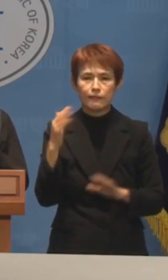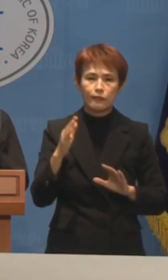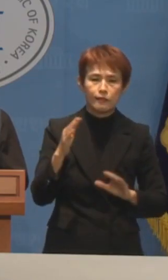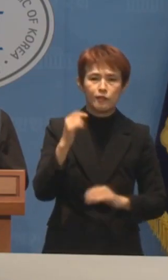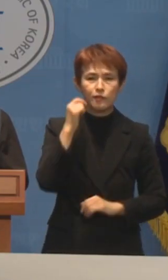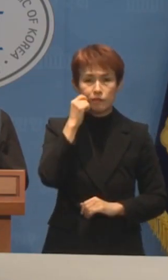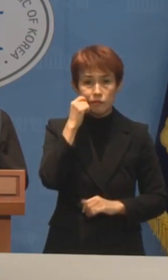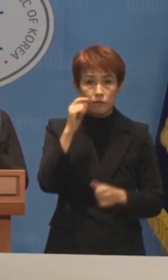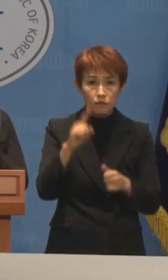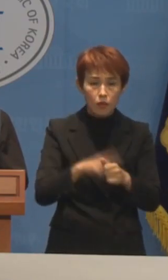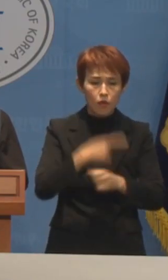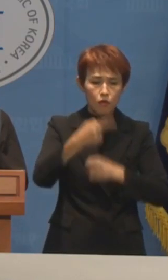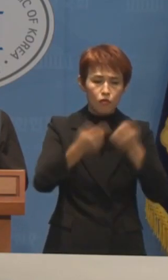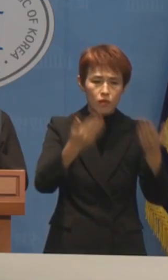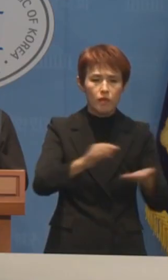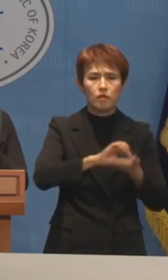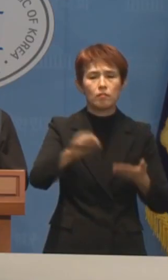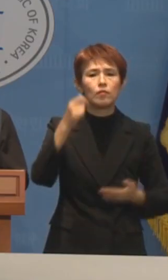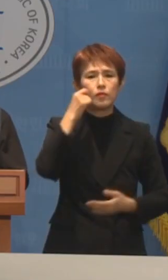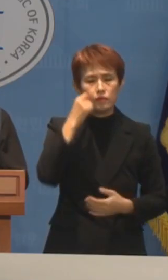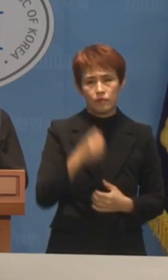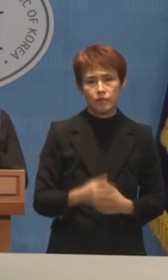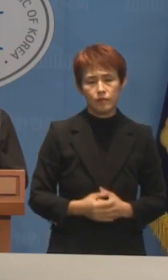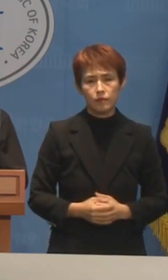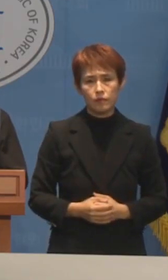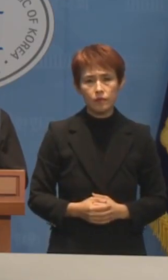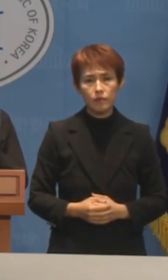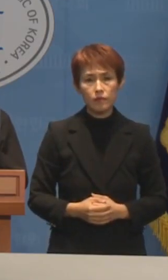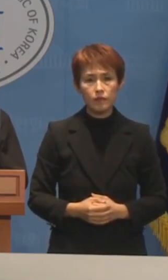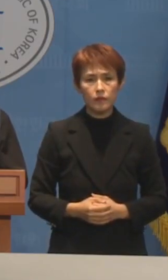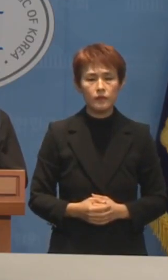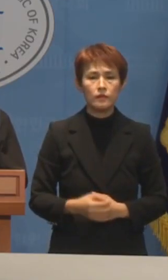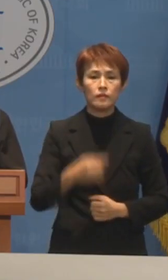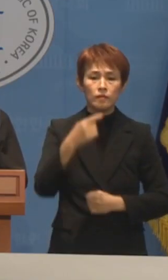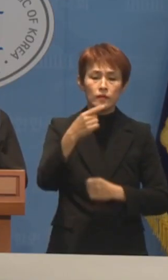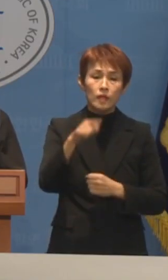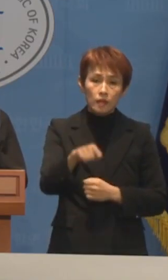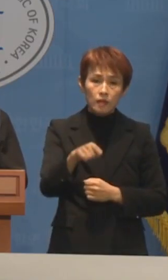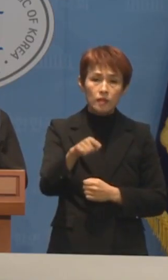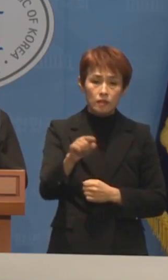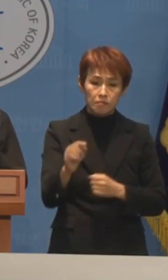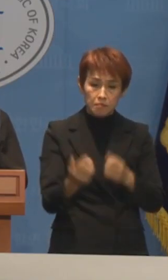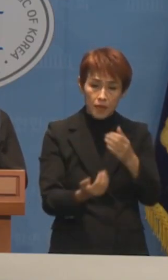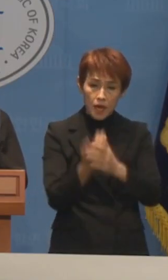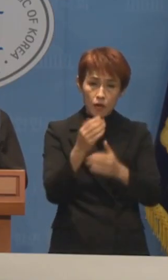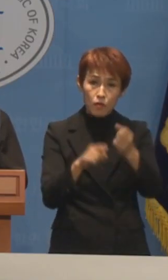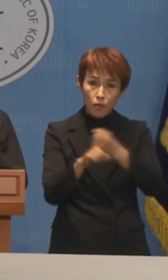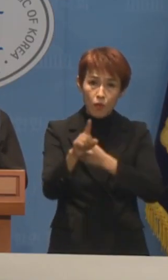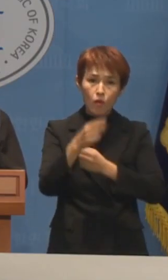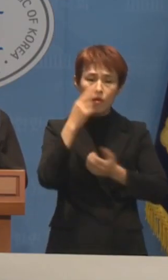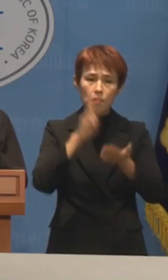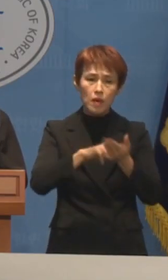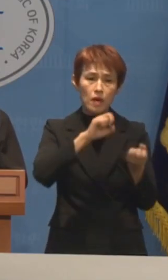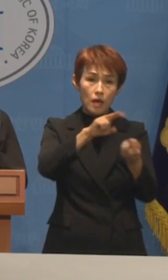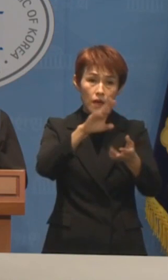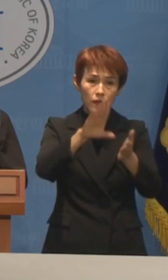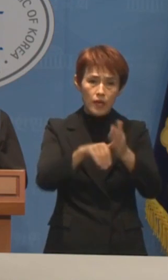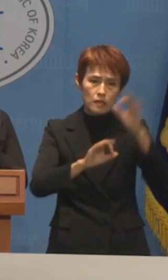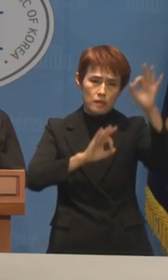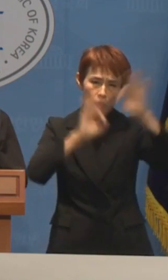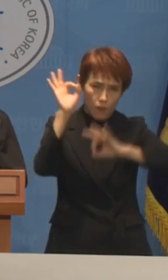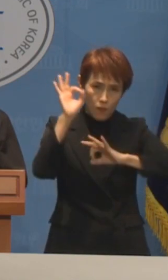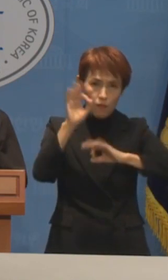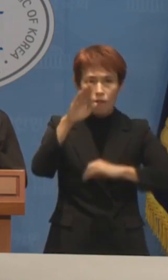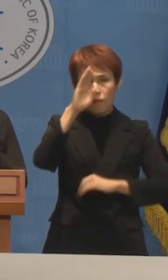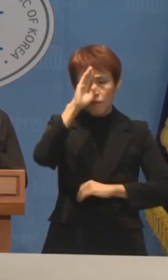발생이 모든 원인이기 때문입니다. 이런 겸배 발생의 가장 큰 이유는 집배 업무 중 당하는 사고와